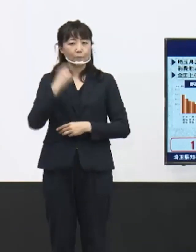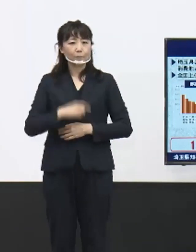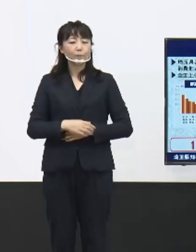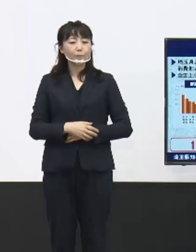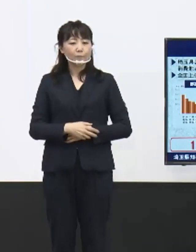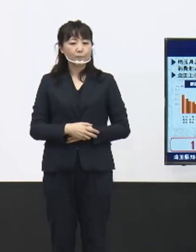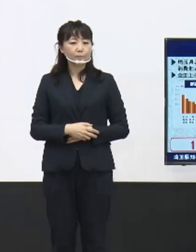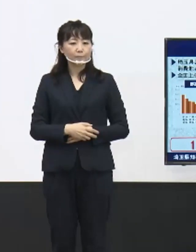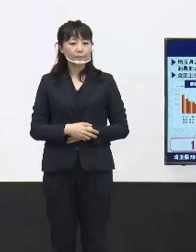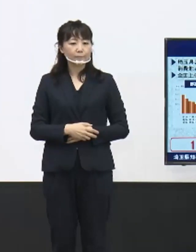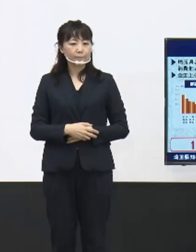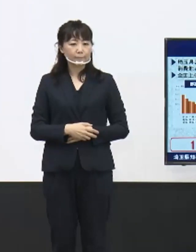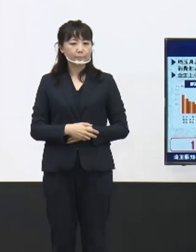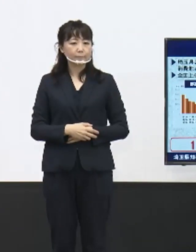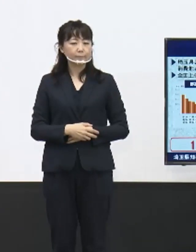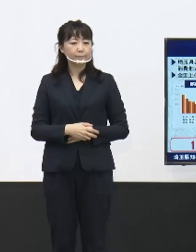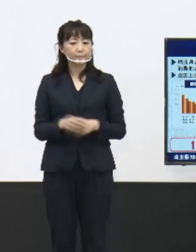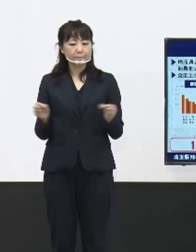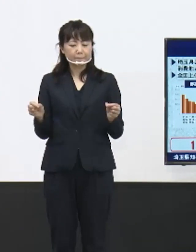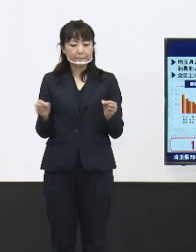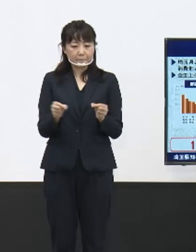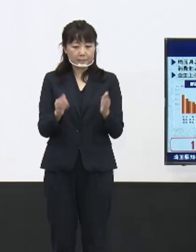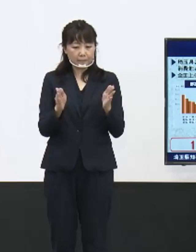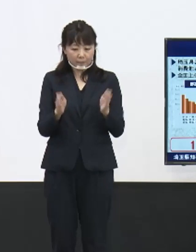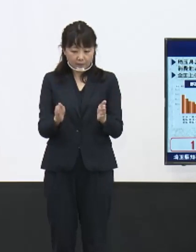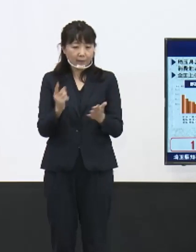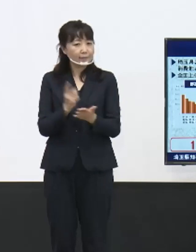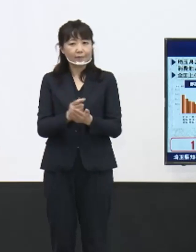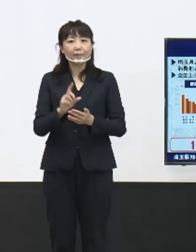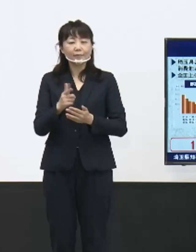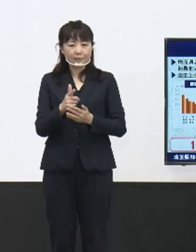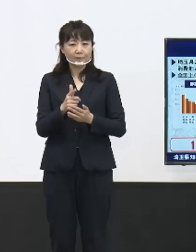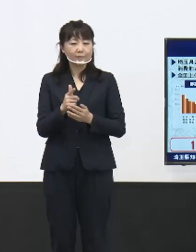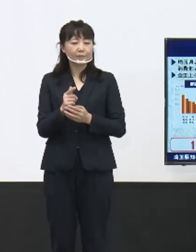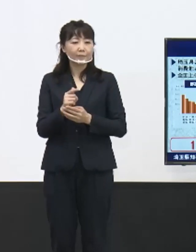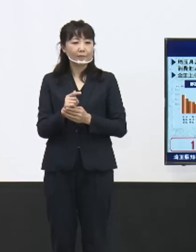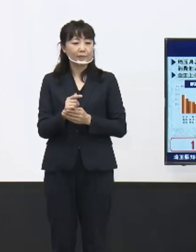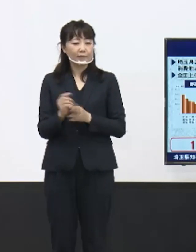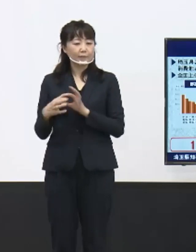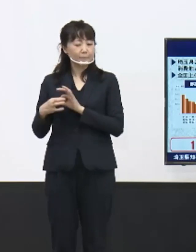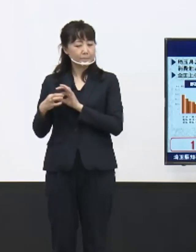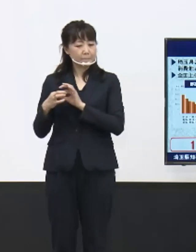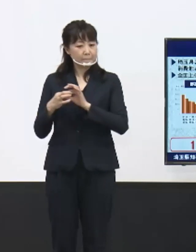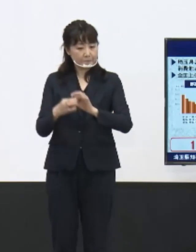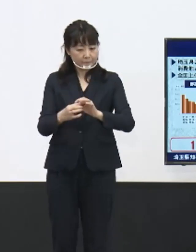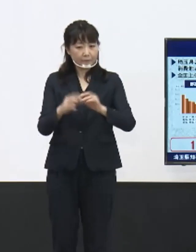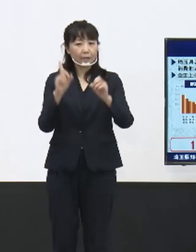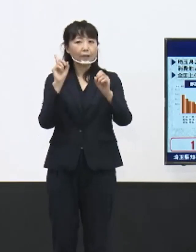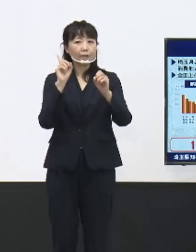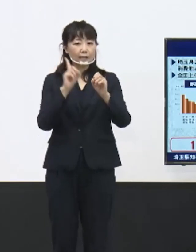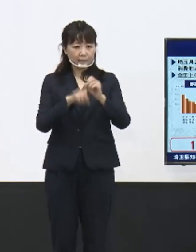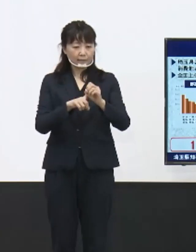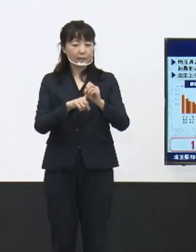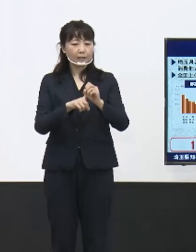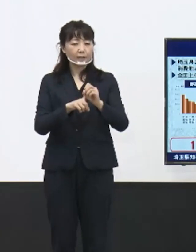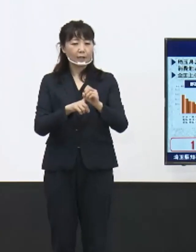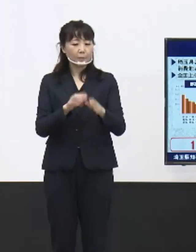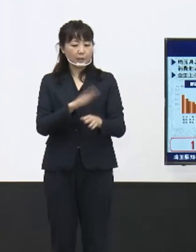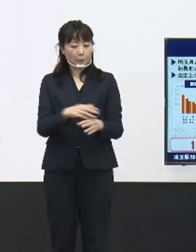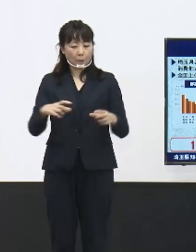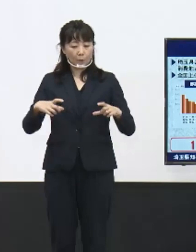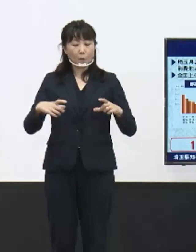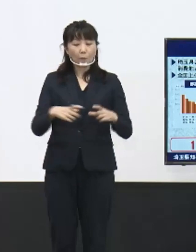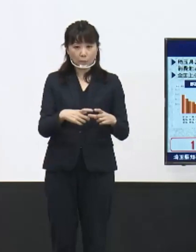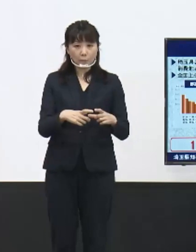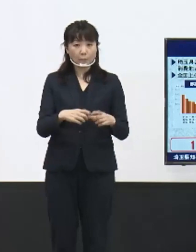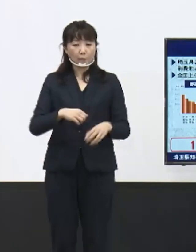ています。そして短期的なもののみならず、この政権が継続する場合には当然少子高齢化、人